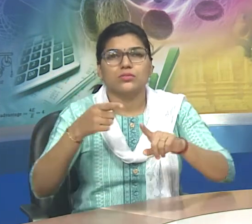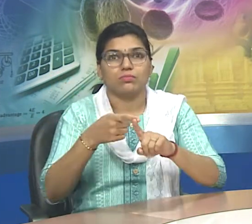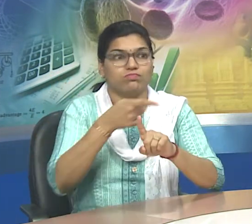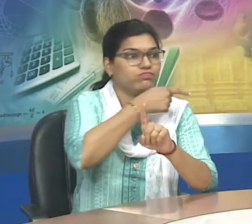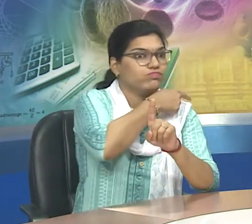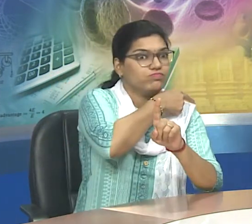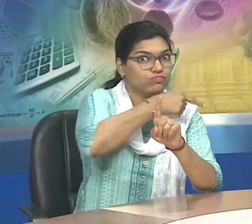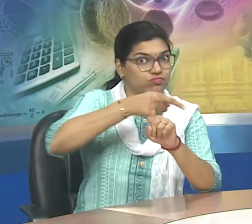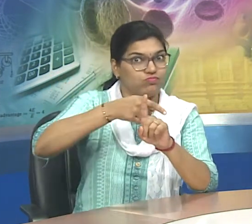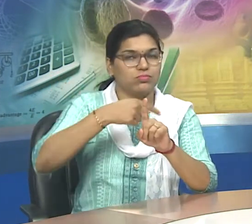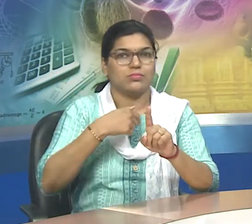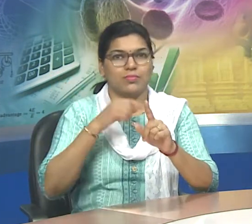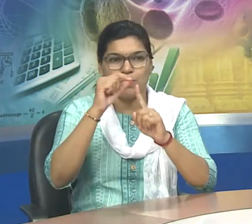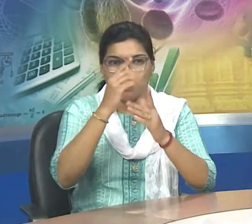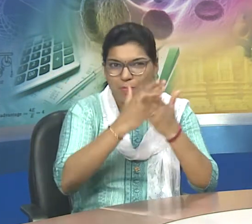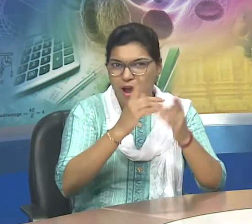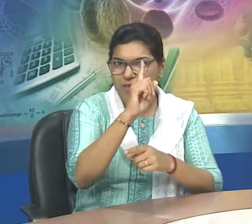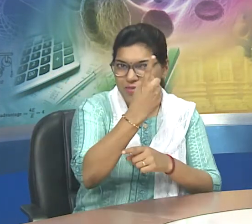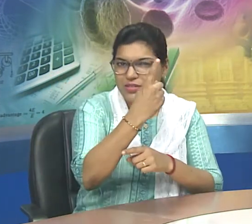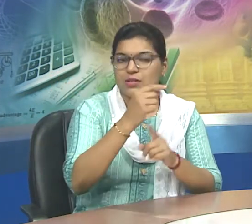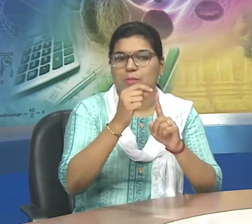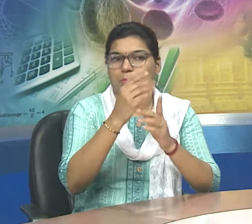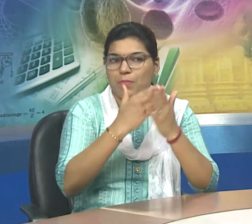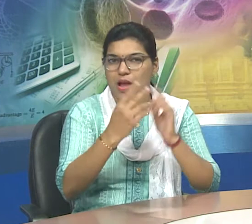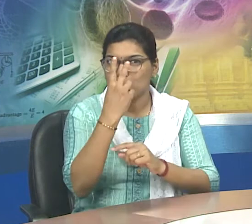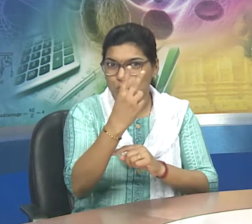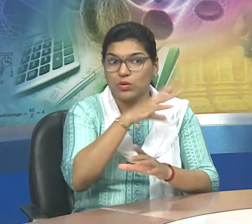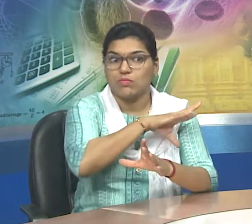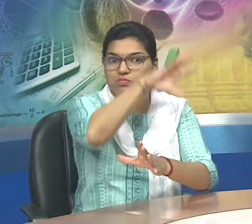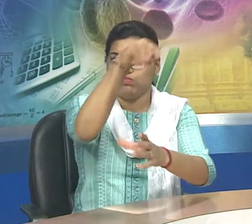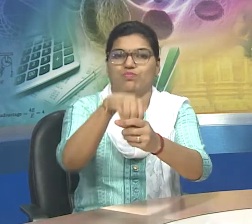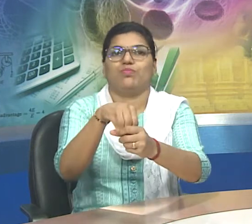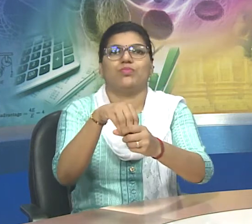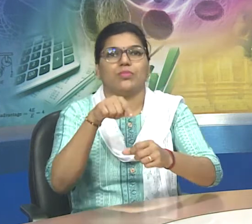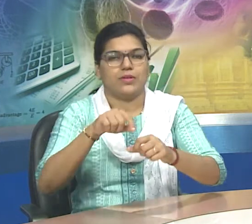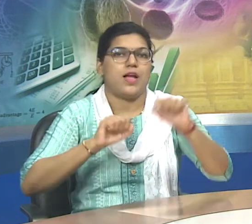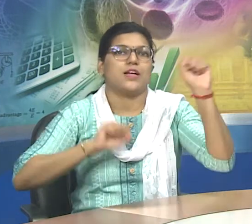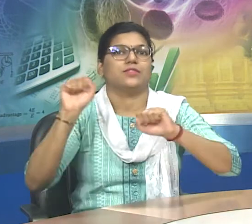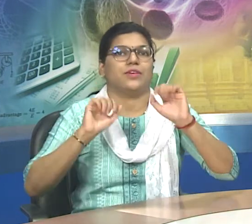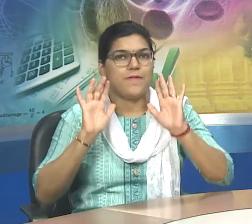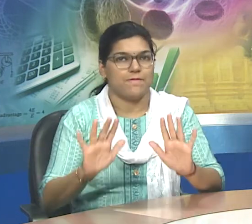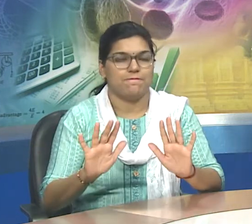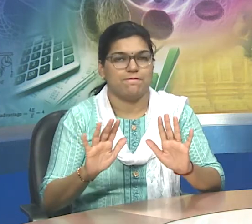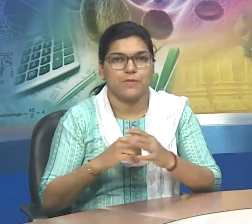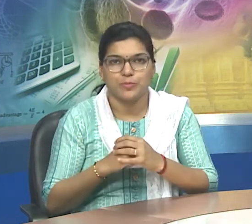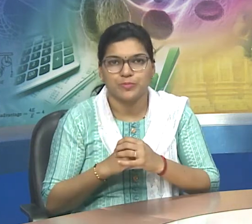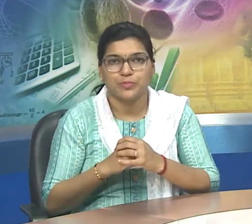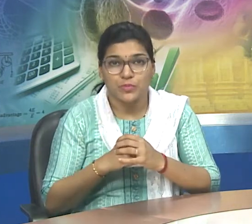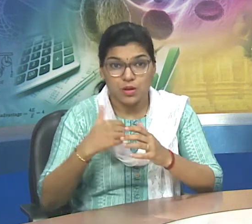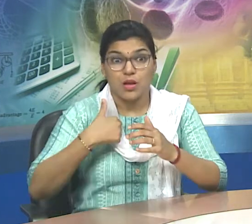हम एक्सरसाइज अर्थात पाठ के जो प्रश्न हैं उनका अभ्यास करेंगे।